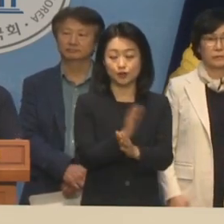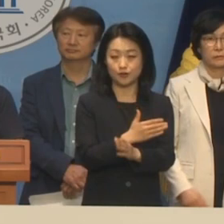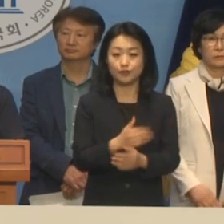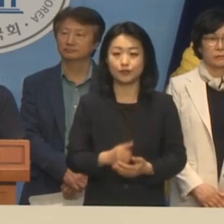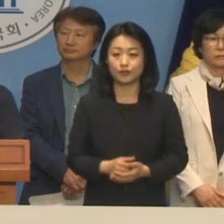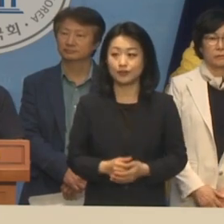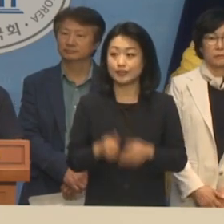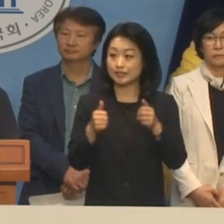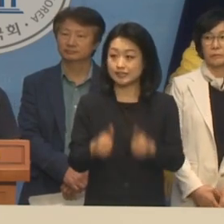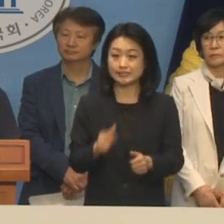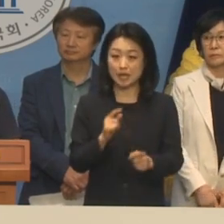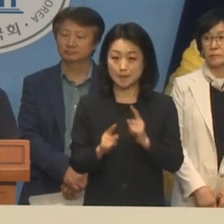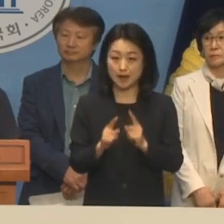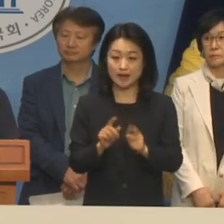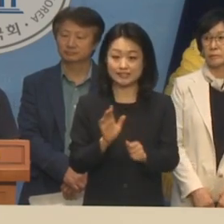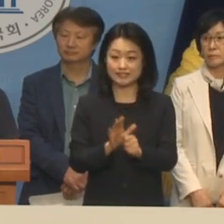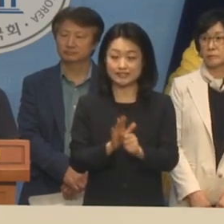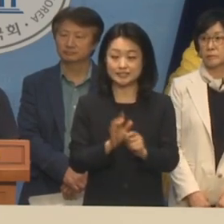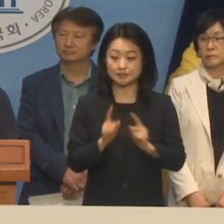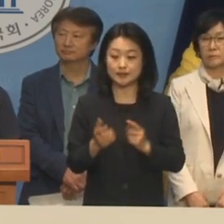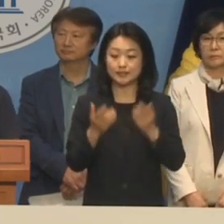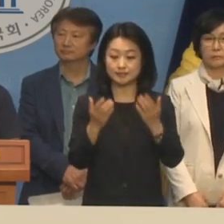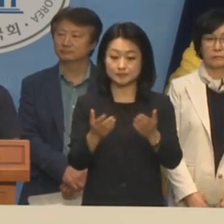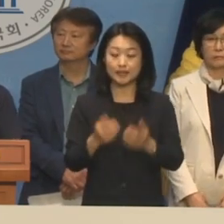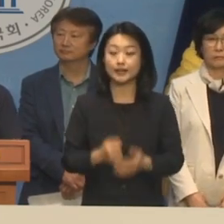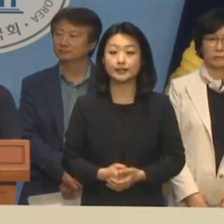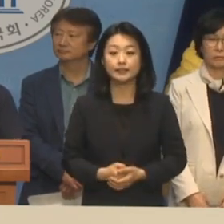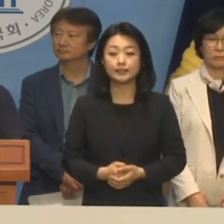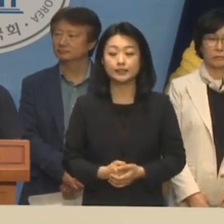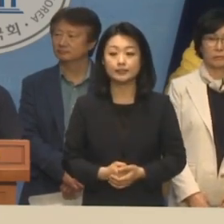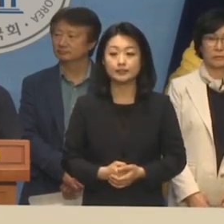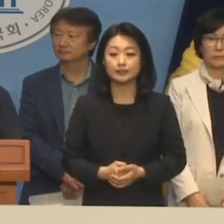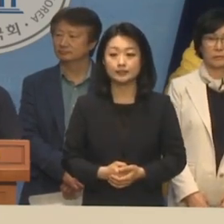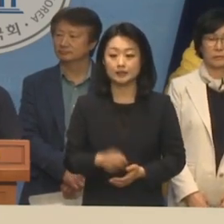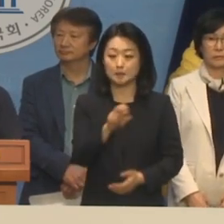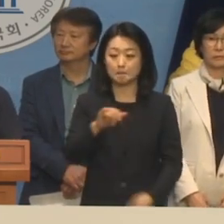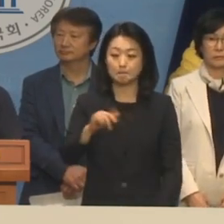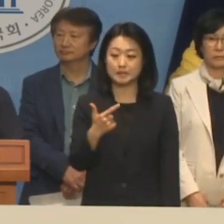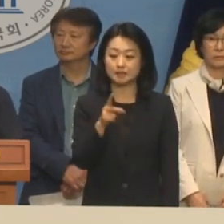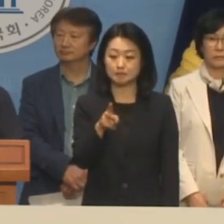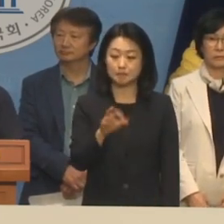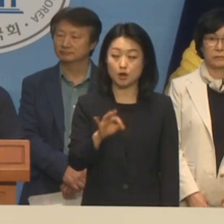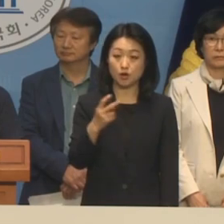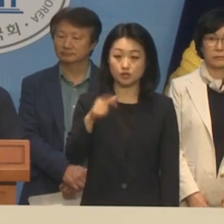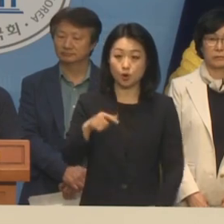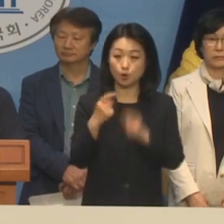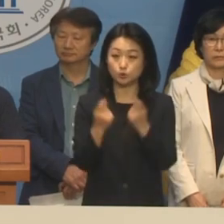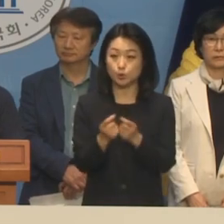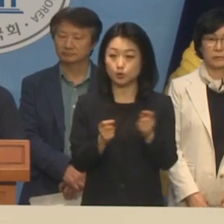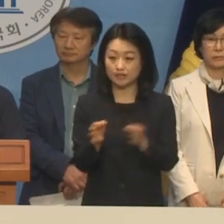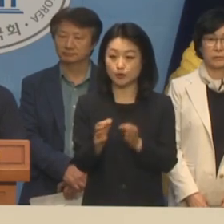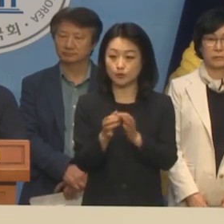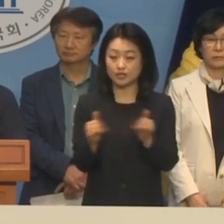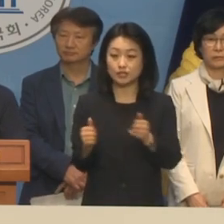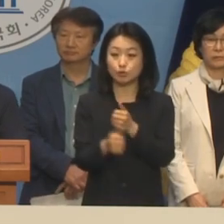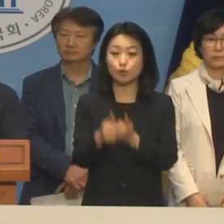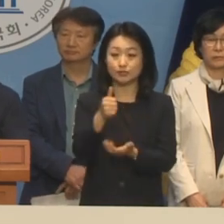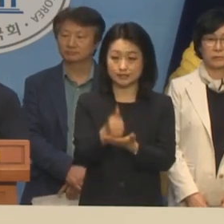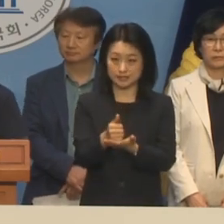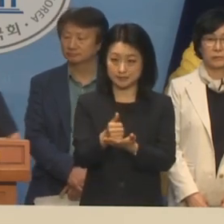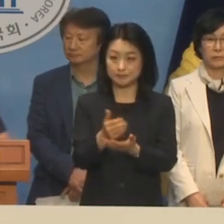지금부터 인사말 및 지지 발언 시작하도록 하겠습니다. 맨 처음으로 민병덕 소상공인위원회 위원장님의 말씀 듣도록